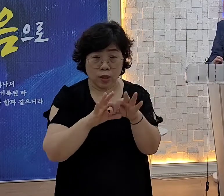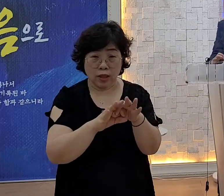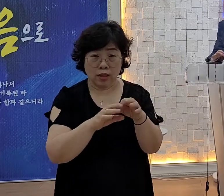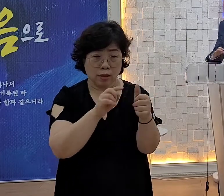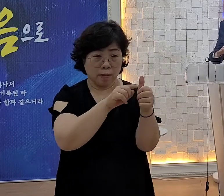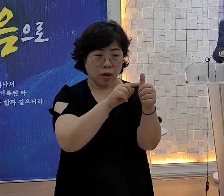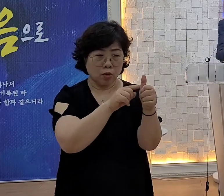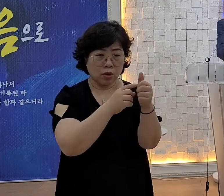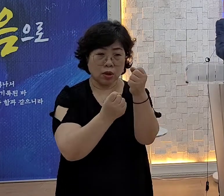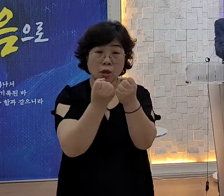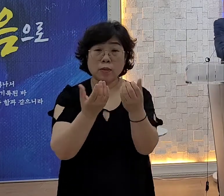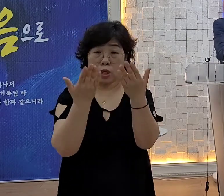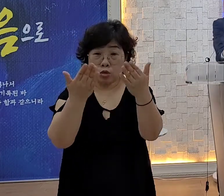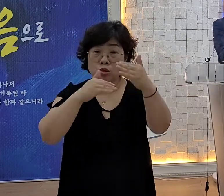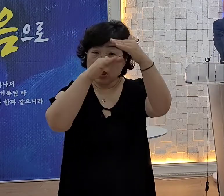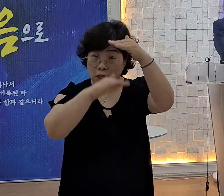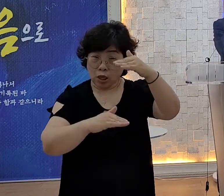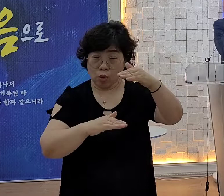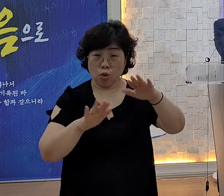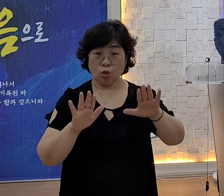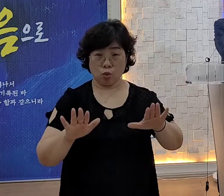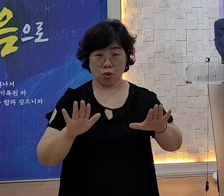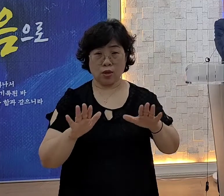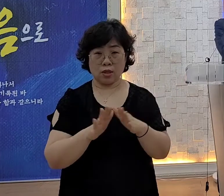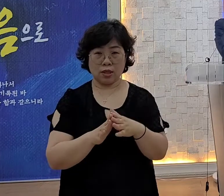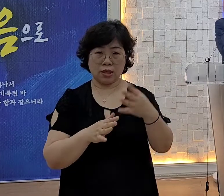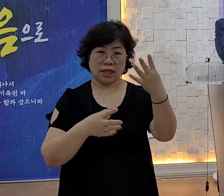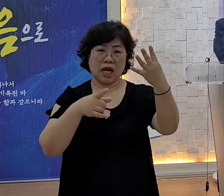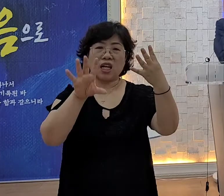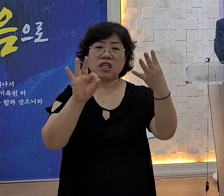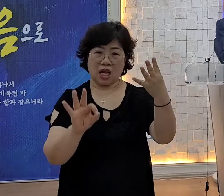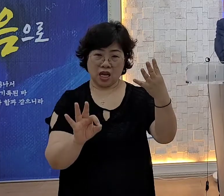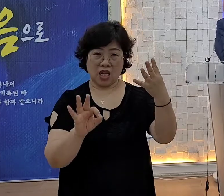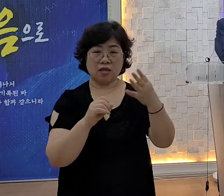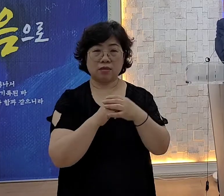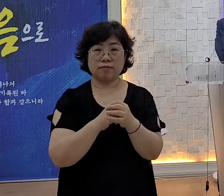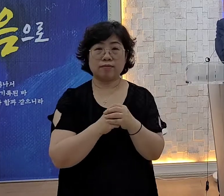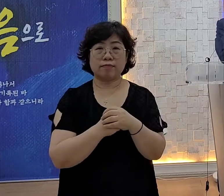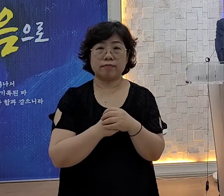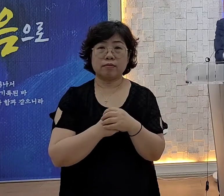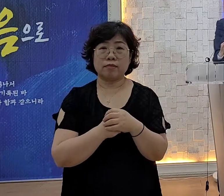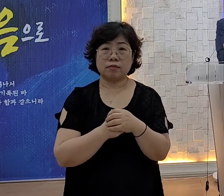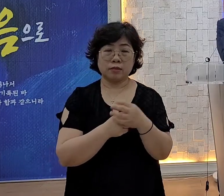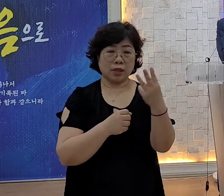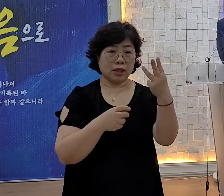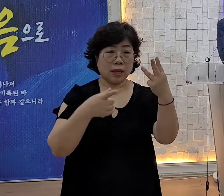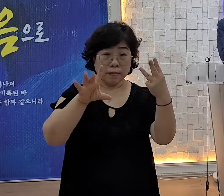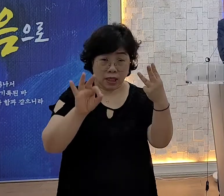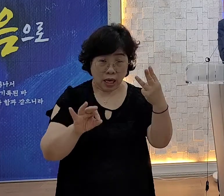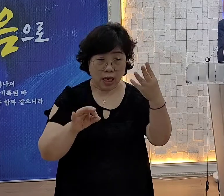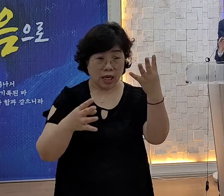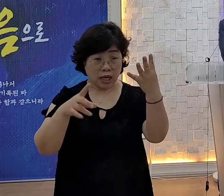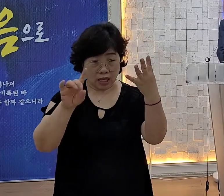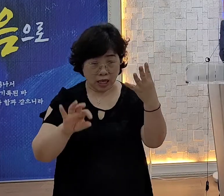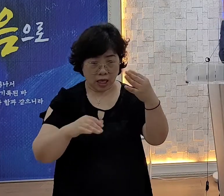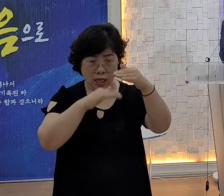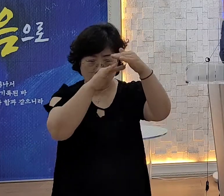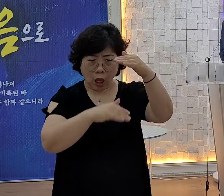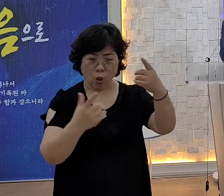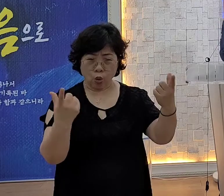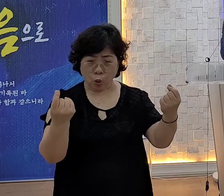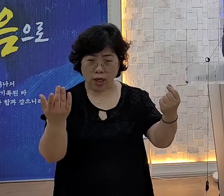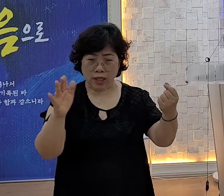있는 본문인데 그 예화들이 기록된 장이 바로 4장입니다. 그러니까 3장과 4장은 내용이 같은